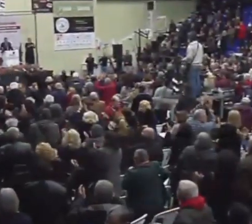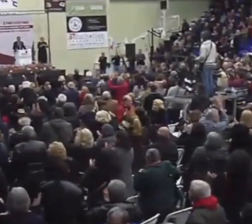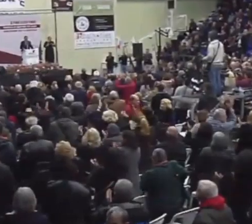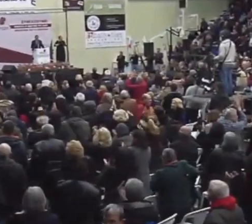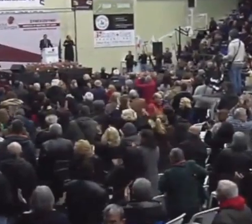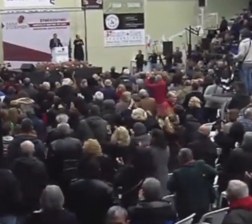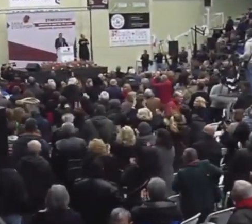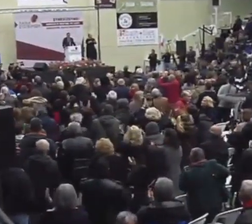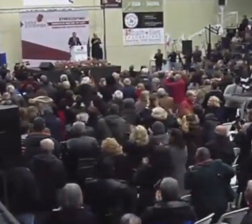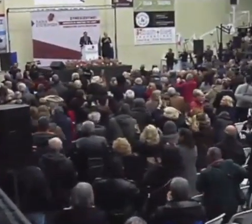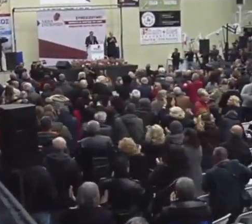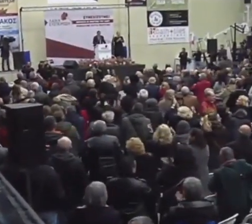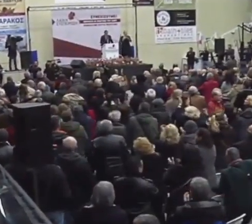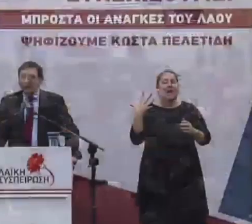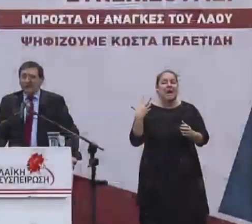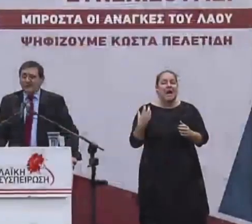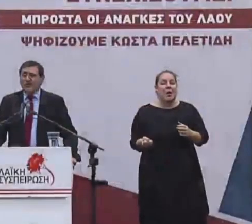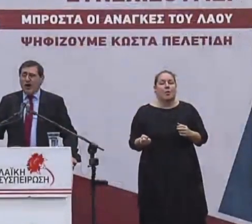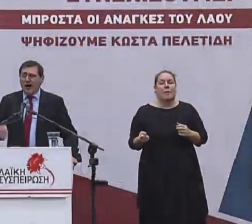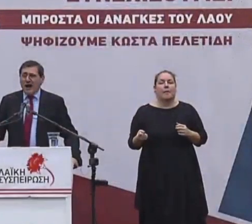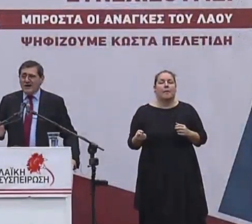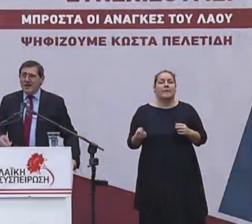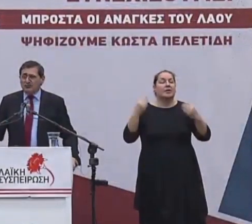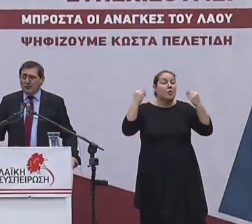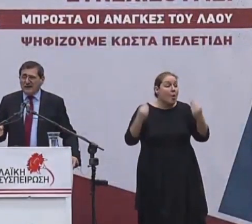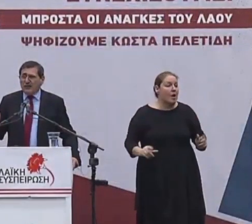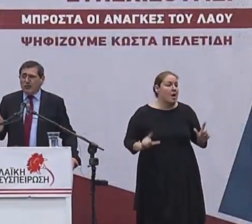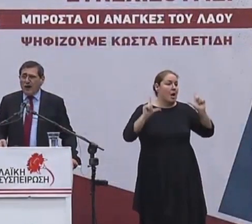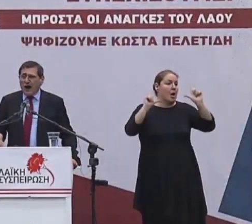Μαζί ενωμένοι για να έχουμε την